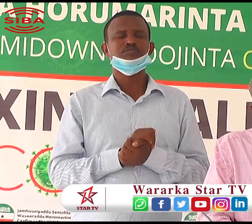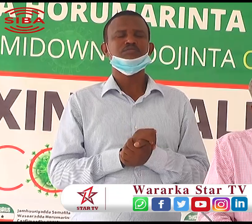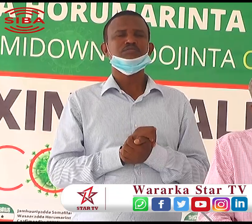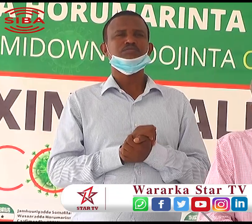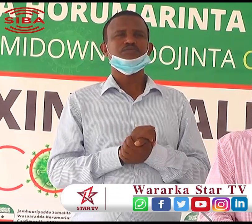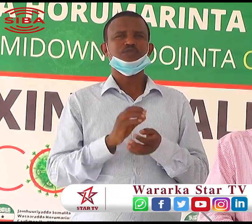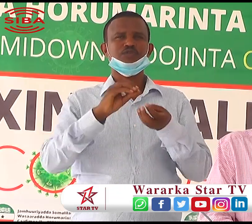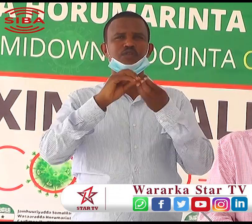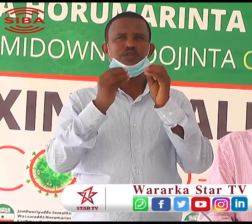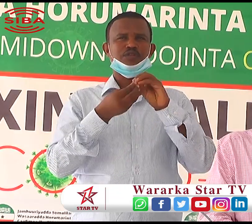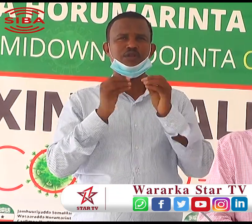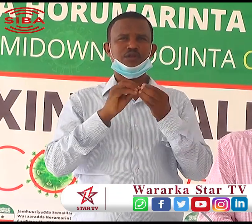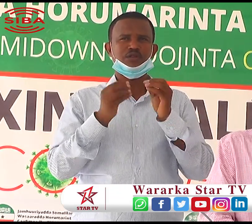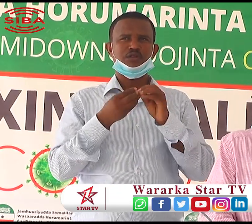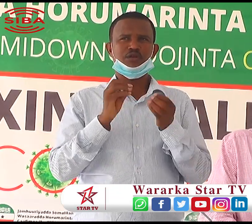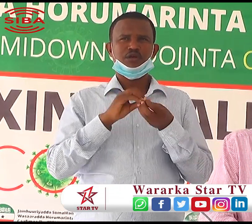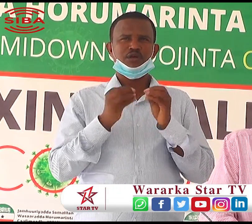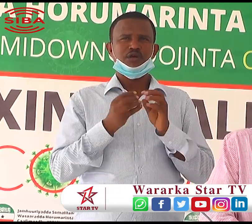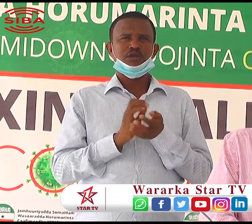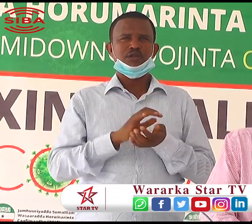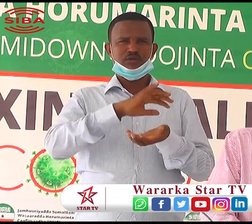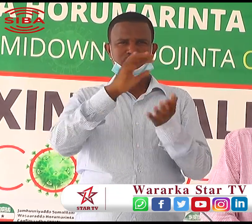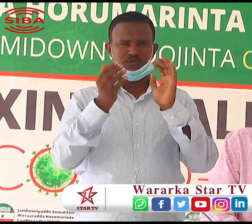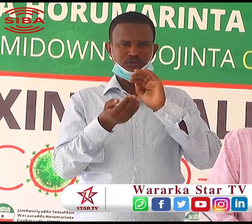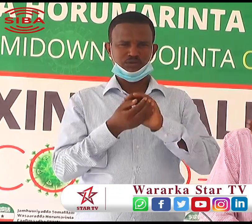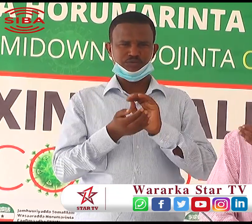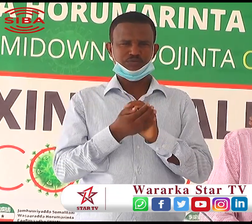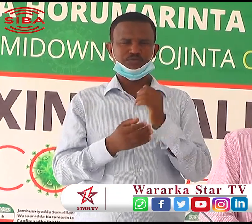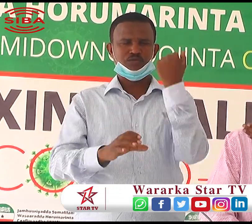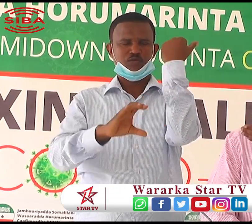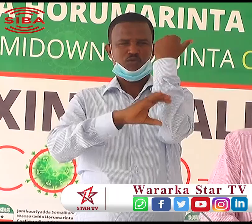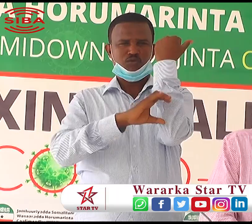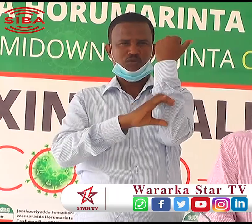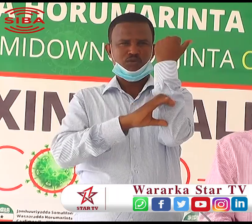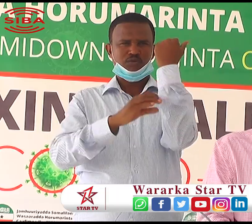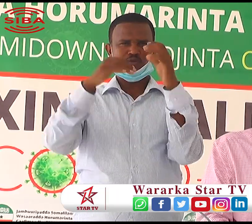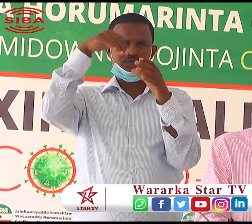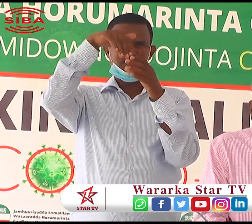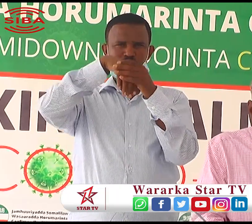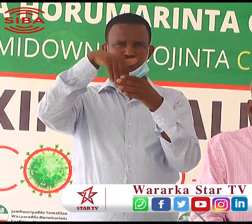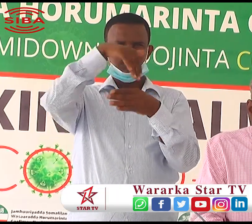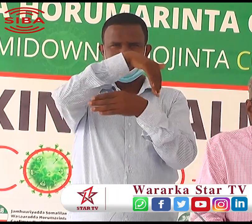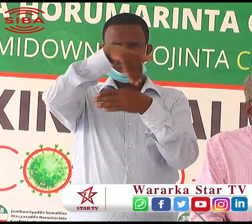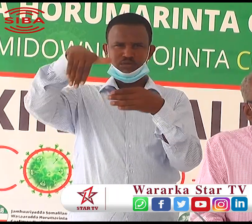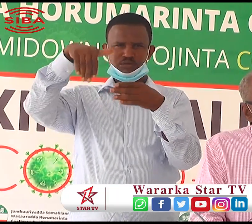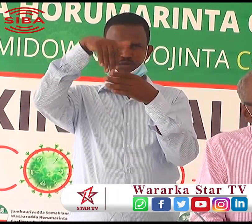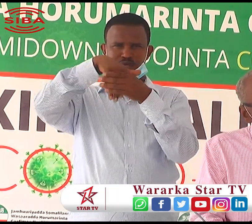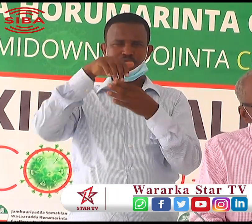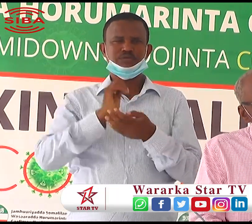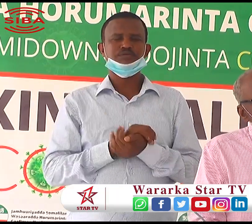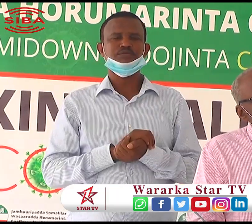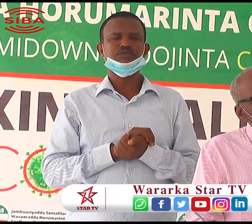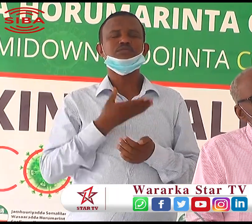tirada guud ee dadkii ka soo galay wadanka meelaha xuduudaha laga soo galo